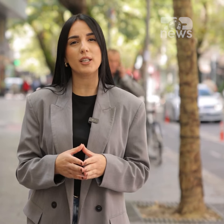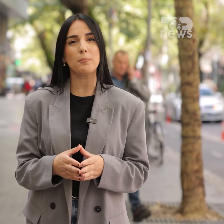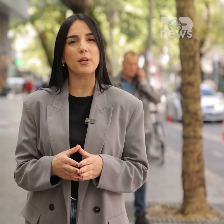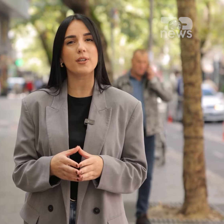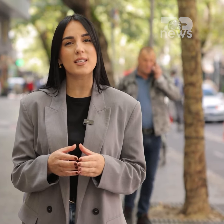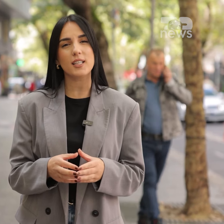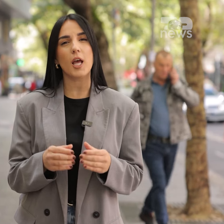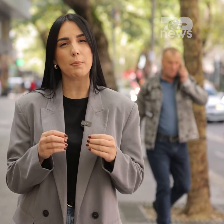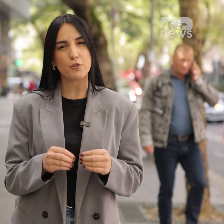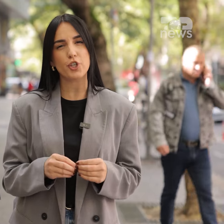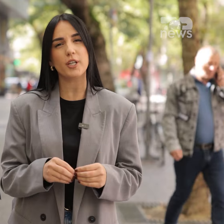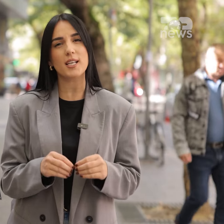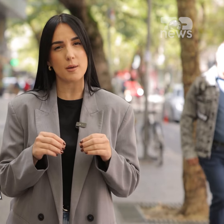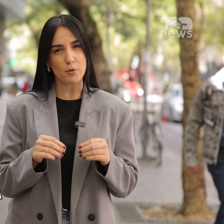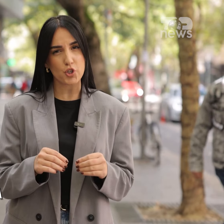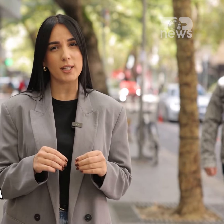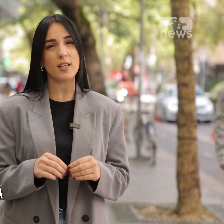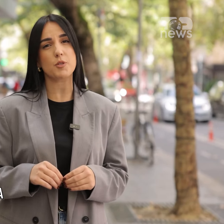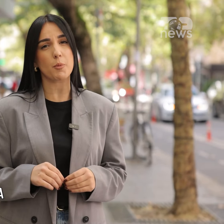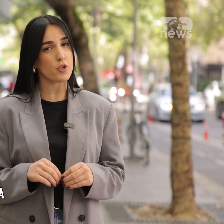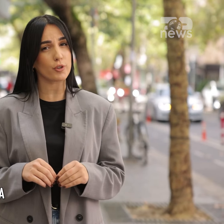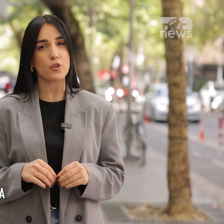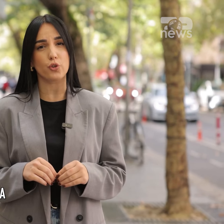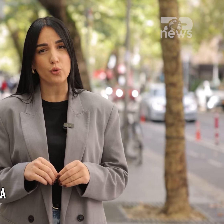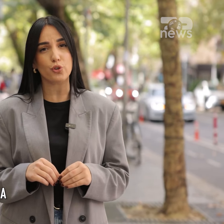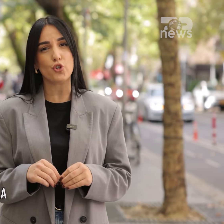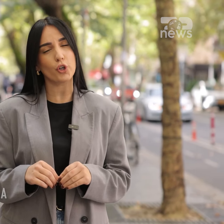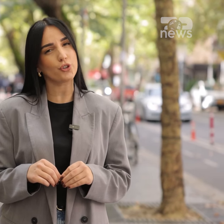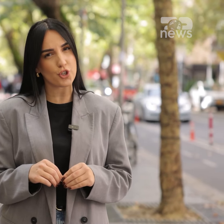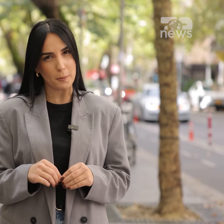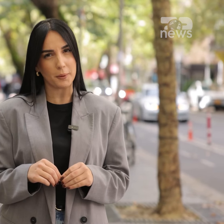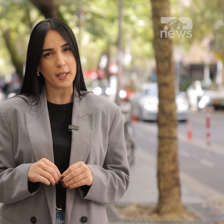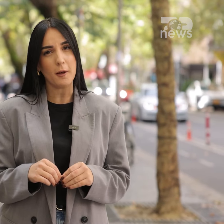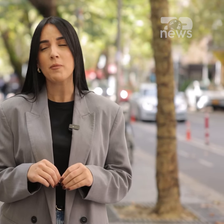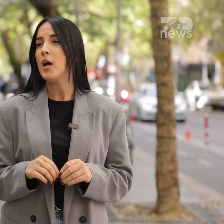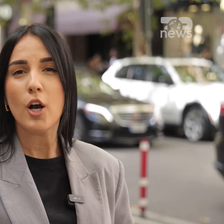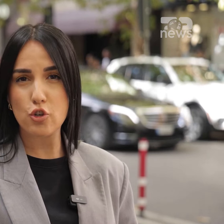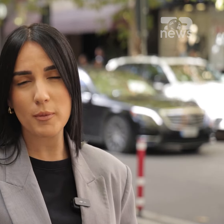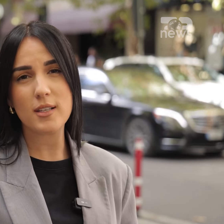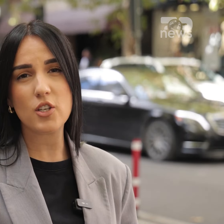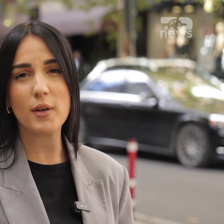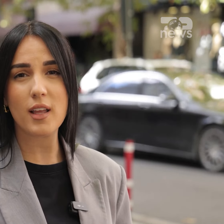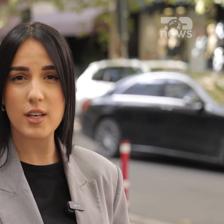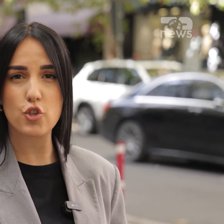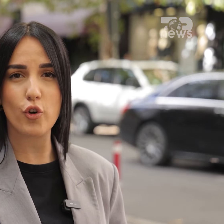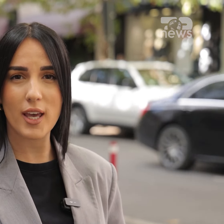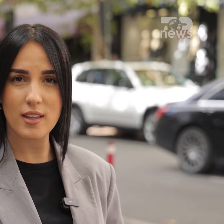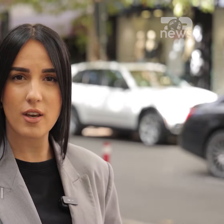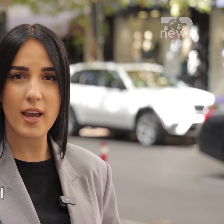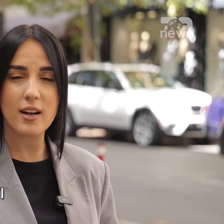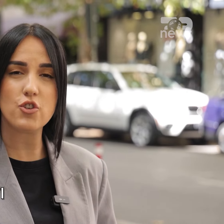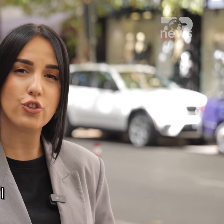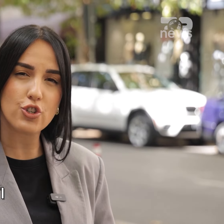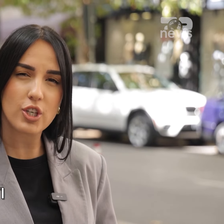mbi rëndësinë e përfshirjes dhe mbështetjes për personat që nuk dëgjojnë në Shqipëri. Është shumë e rëndësishme ta theksoj edhe një herë që të gjithë